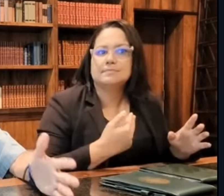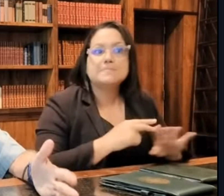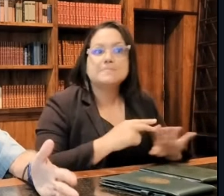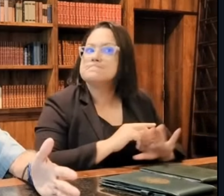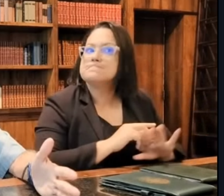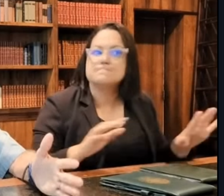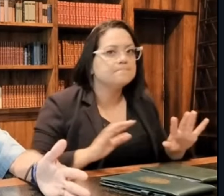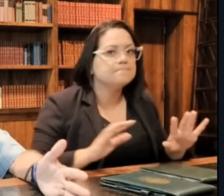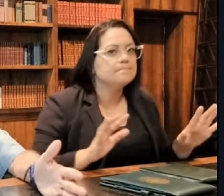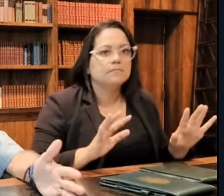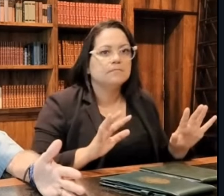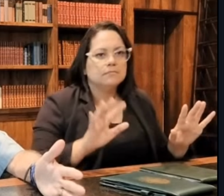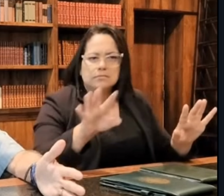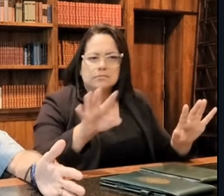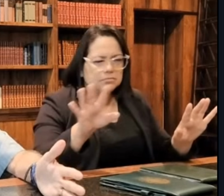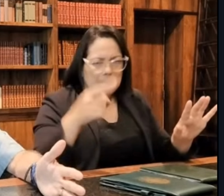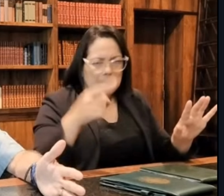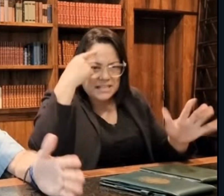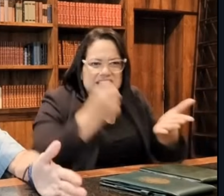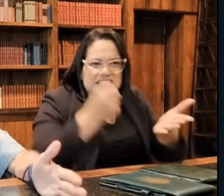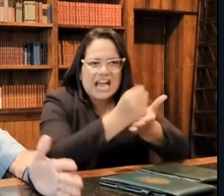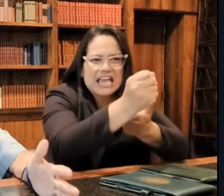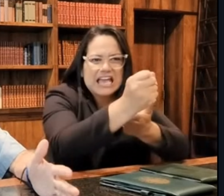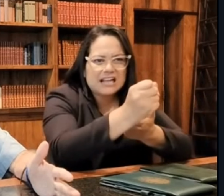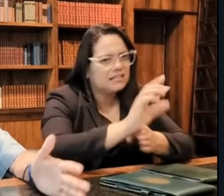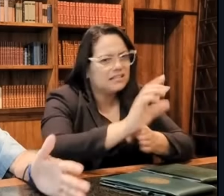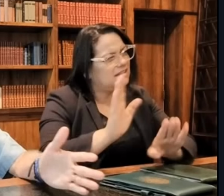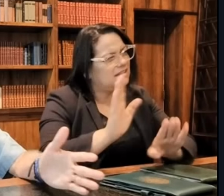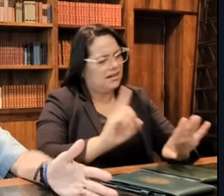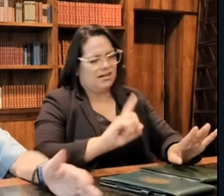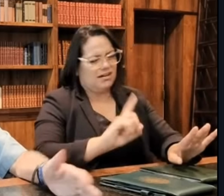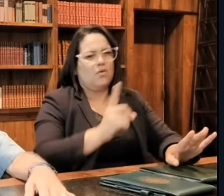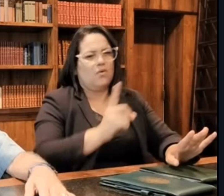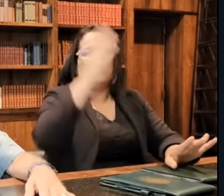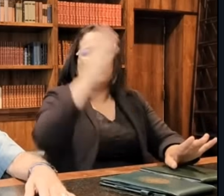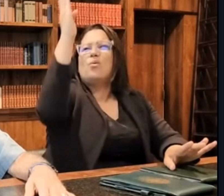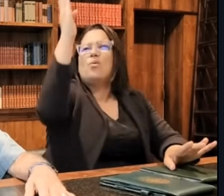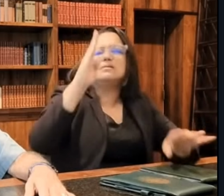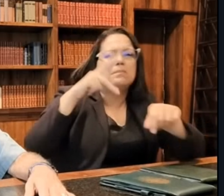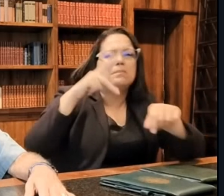não está perdido. O Brasil é um país fantástico.